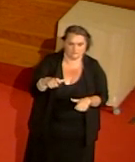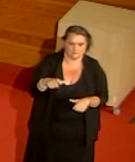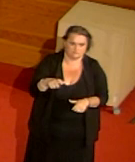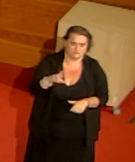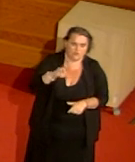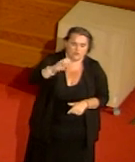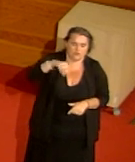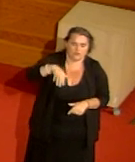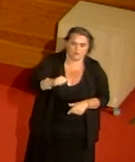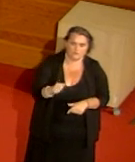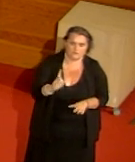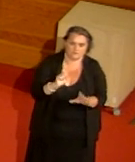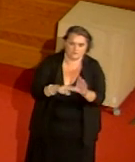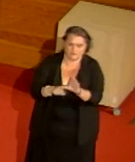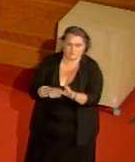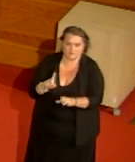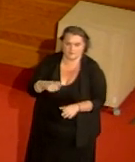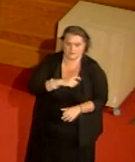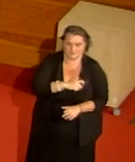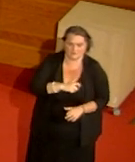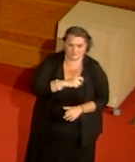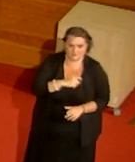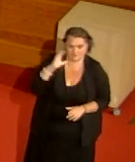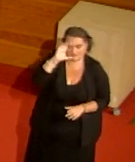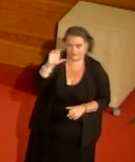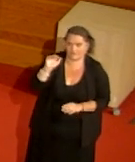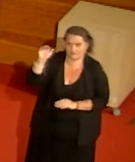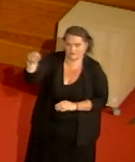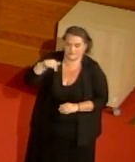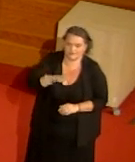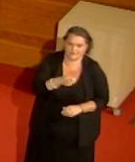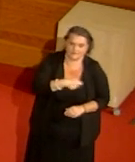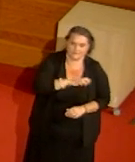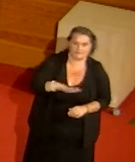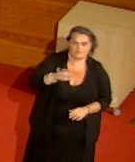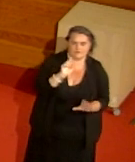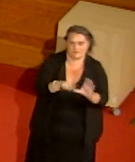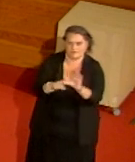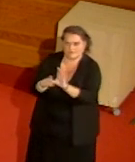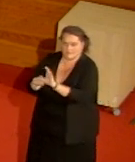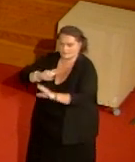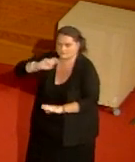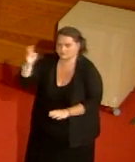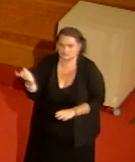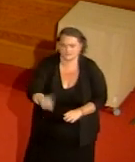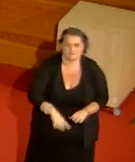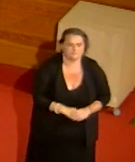and techn y de comités cicos y editoriales esteros y nacionales